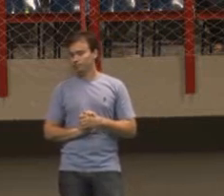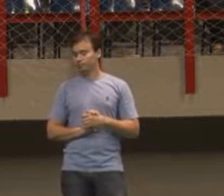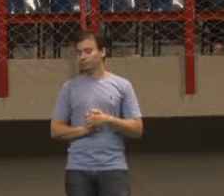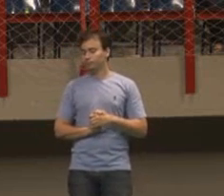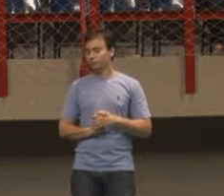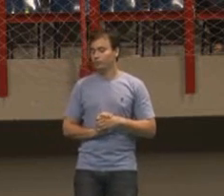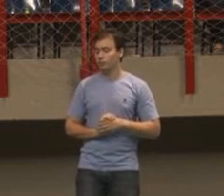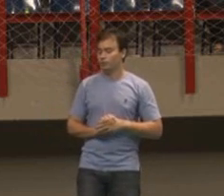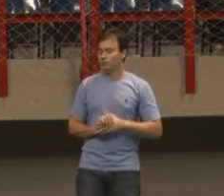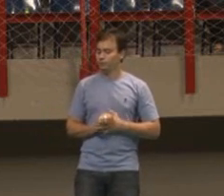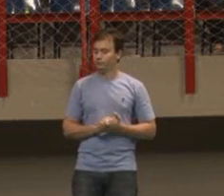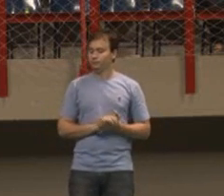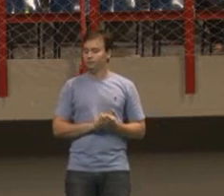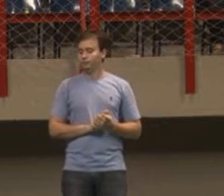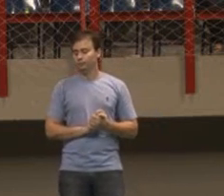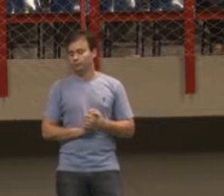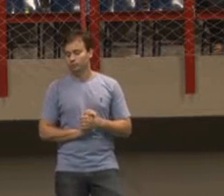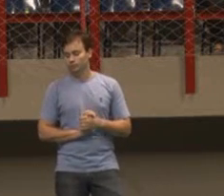pessoal.